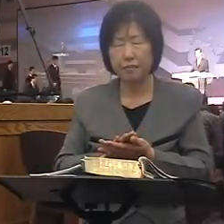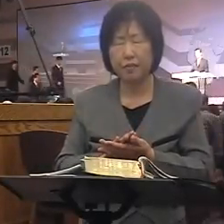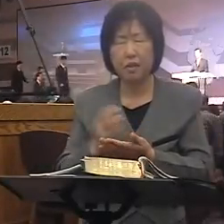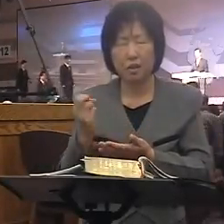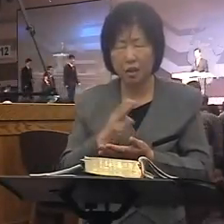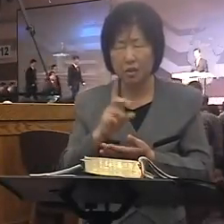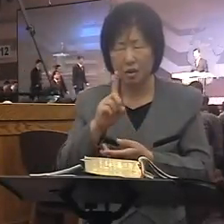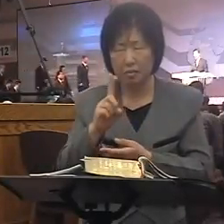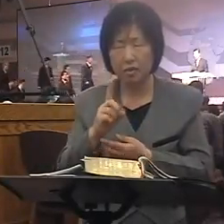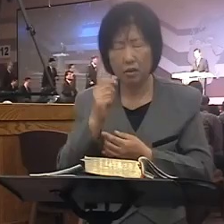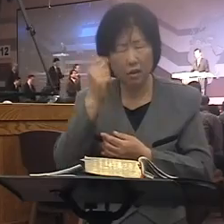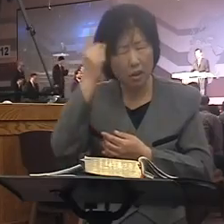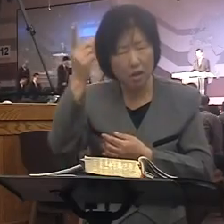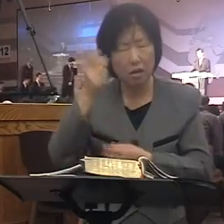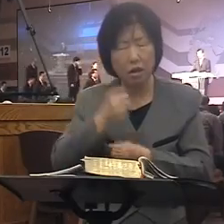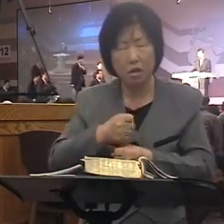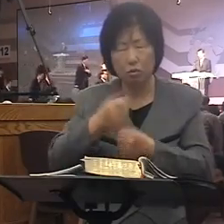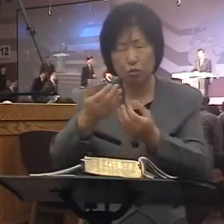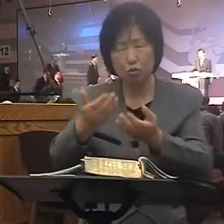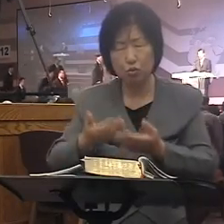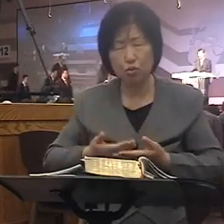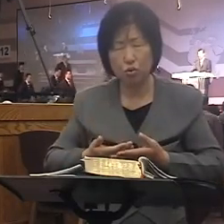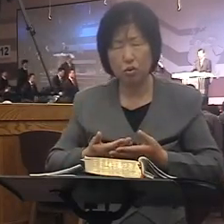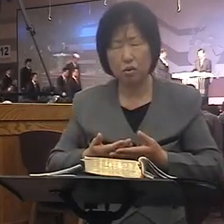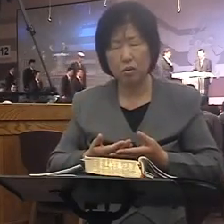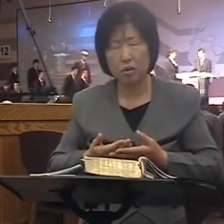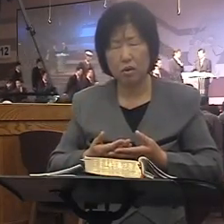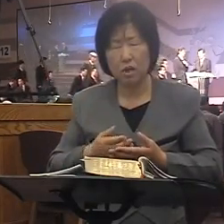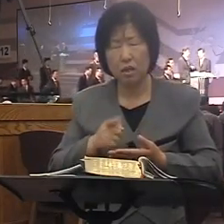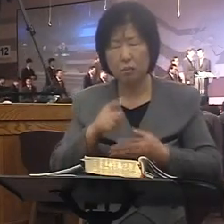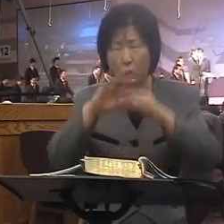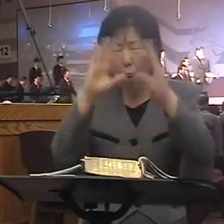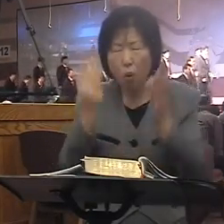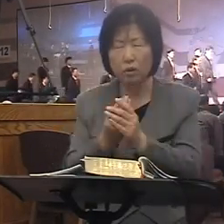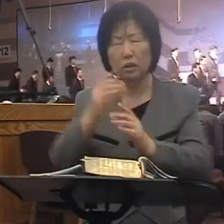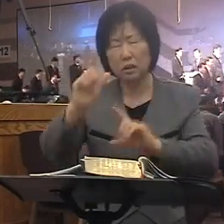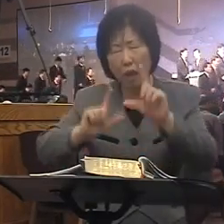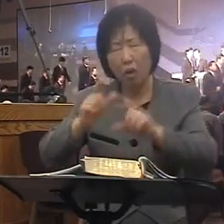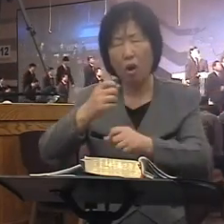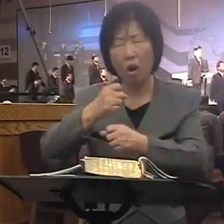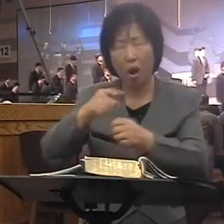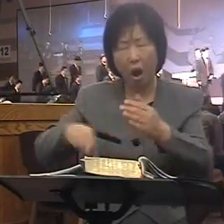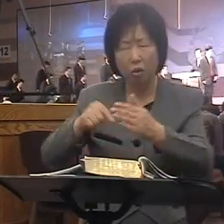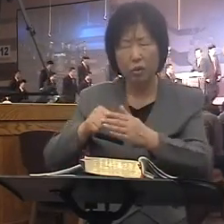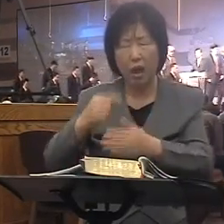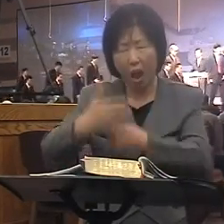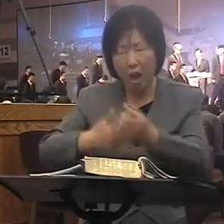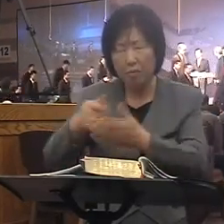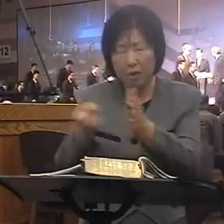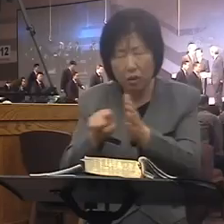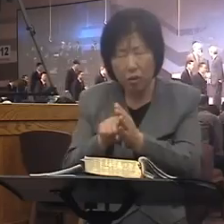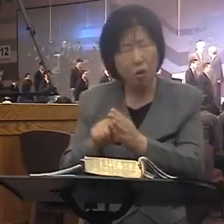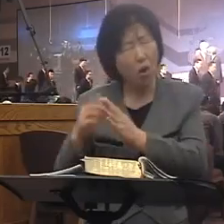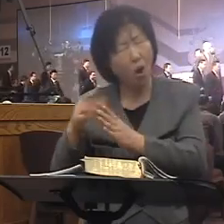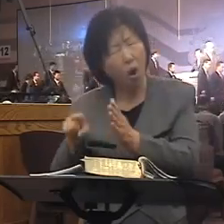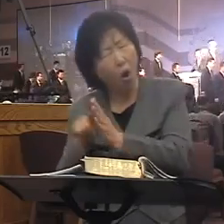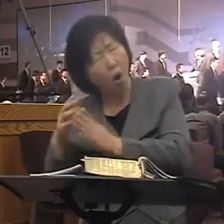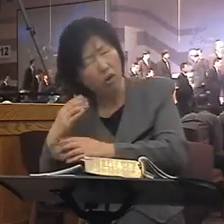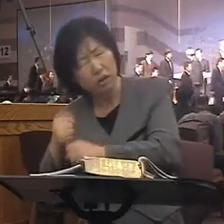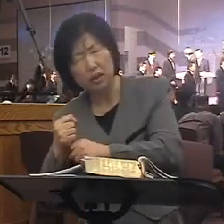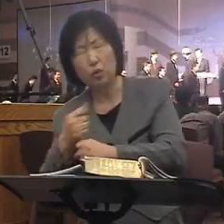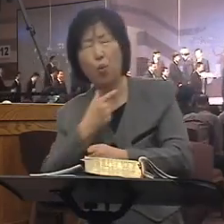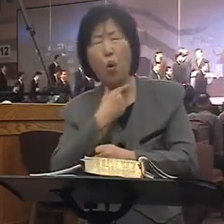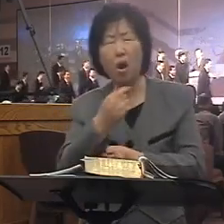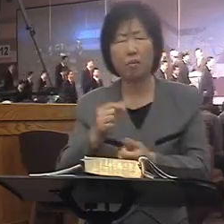오늘 다시 한번 깨닫게 하여 주셨사옵니다. 이 모든 상황 가운데 하나님을 믿고 의지하기를